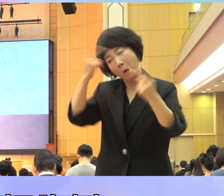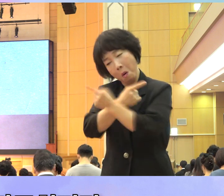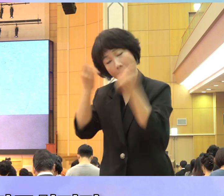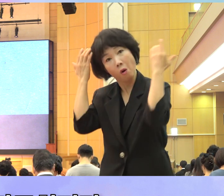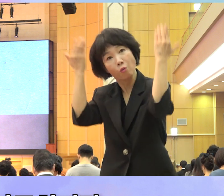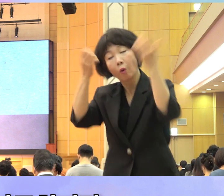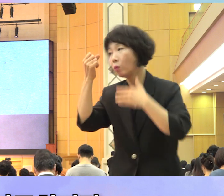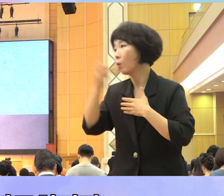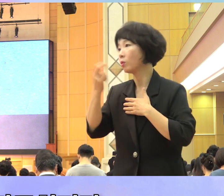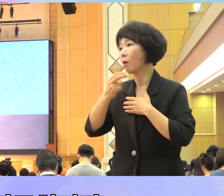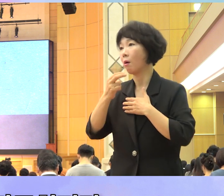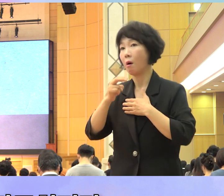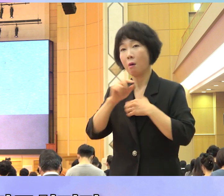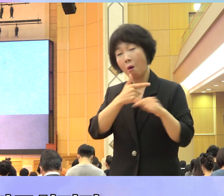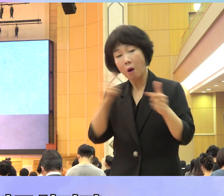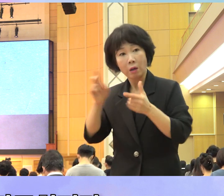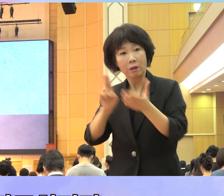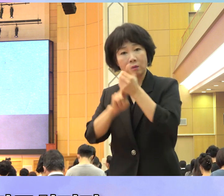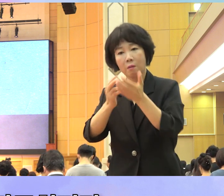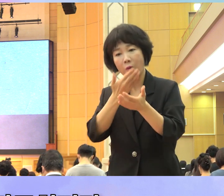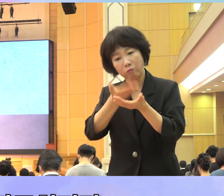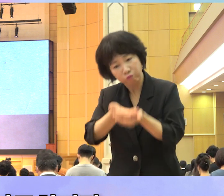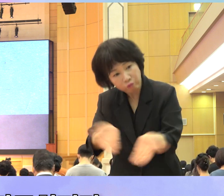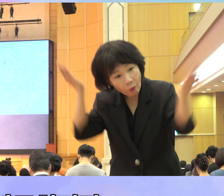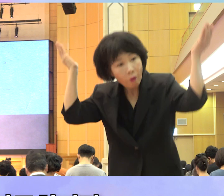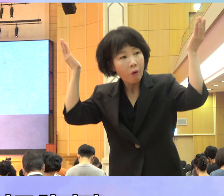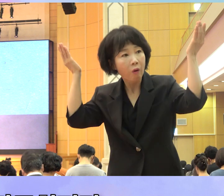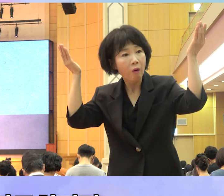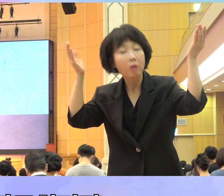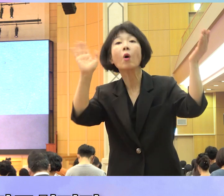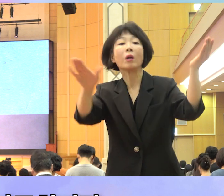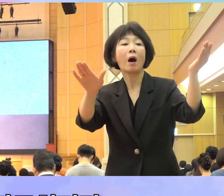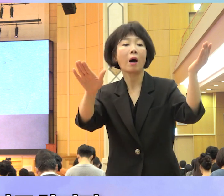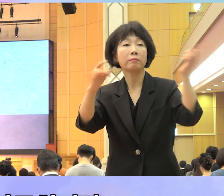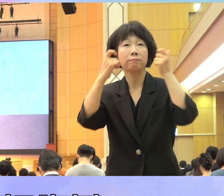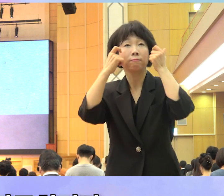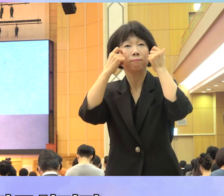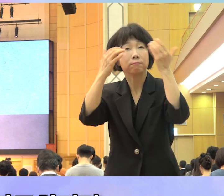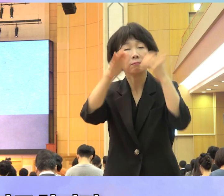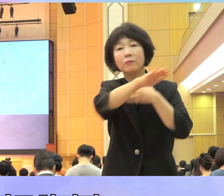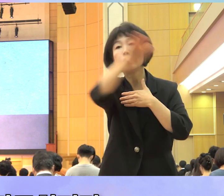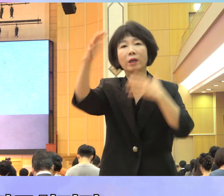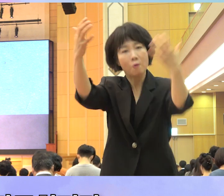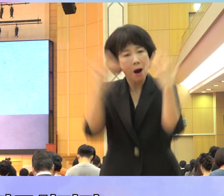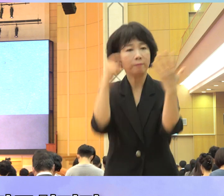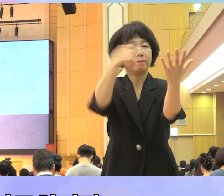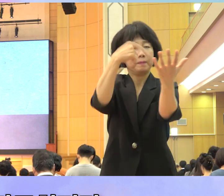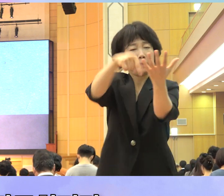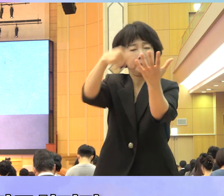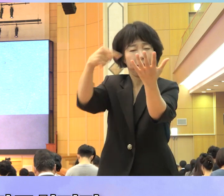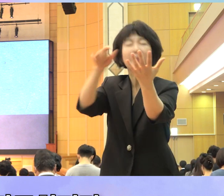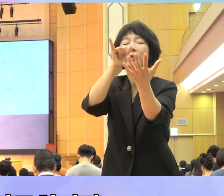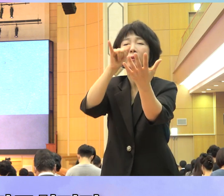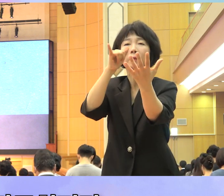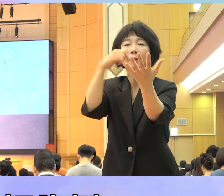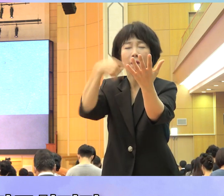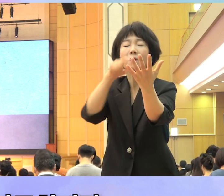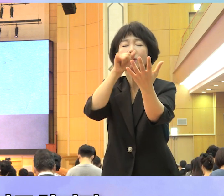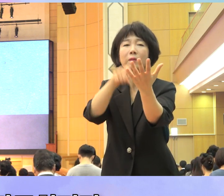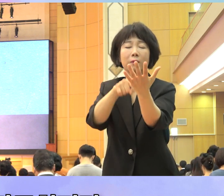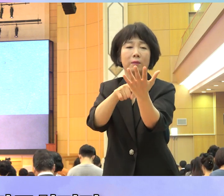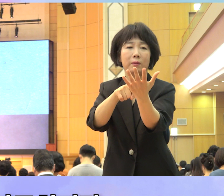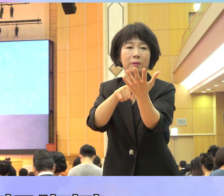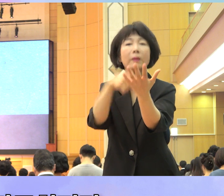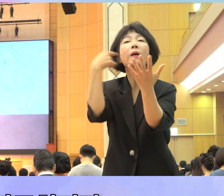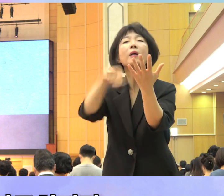고쳐주시면서 또 오병이어의 사건을 일으키시면서도 분명히 우리에게 가르치고 계신 게 있습니다.